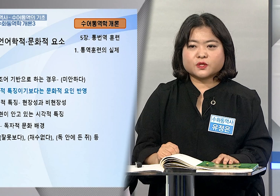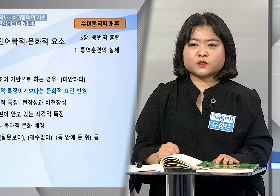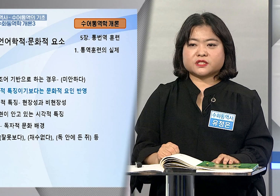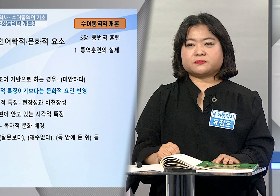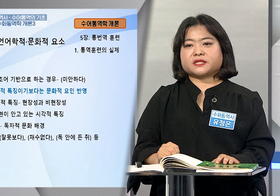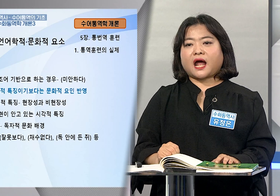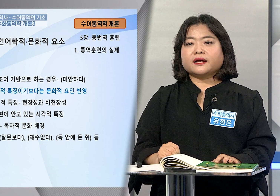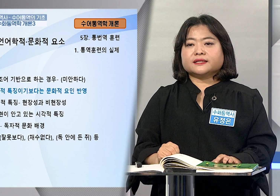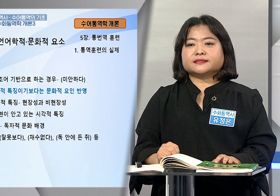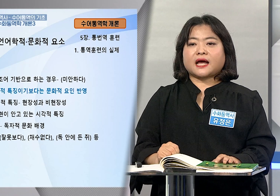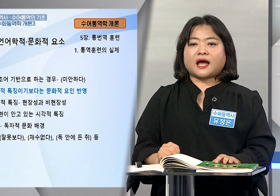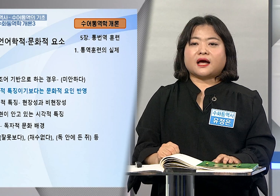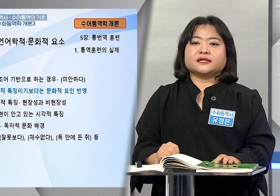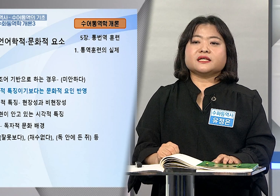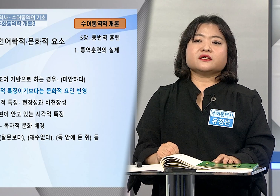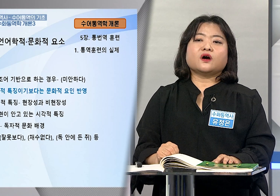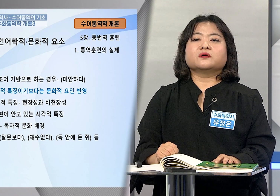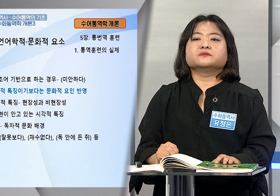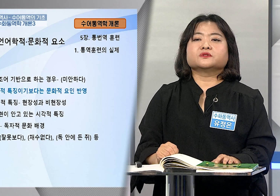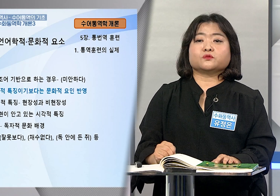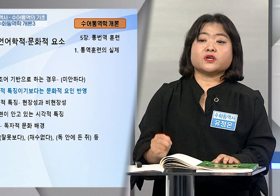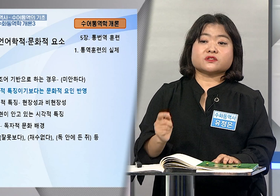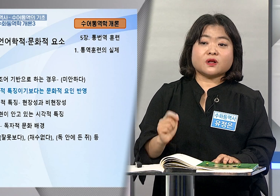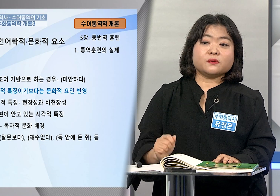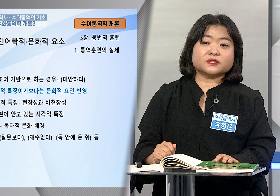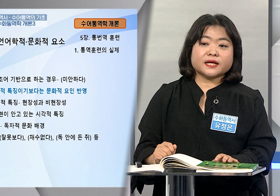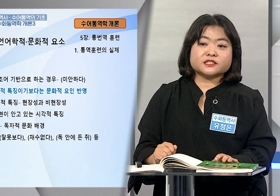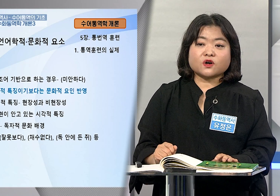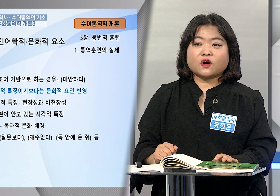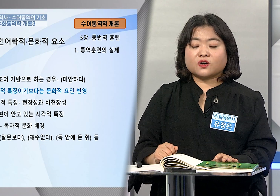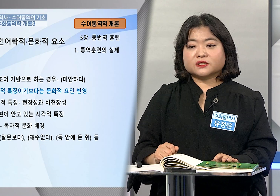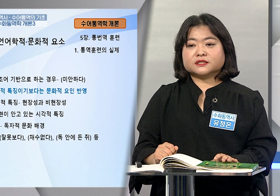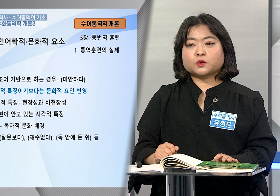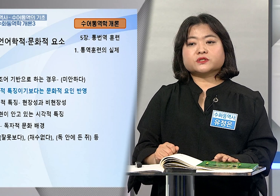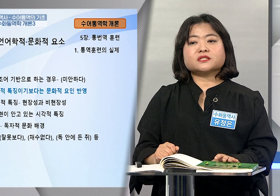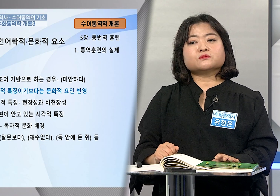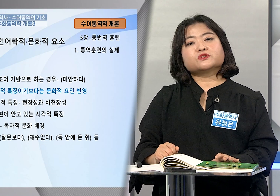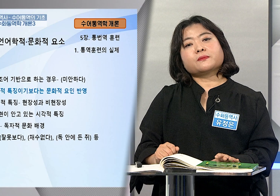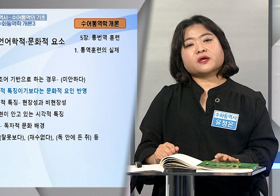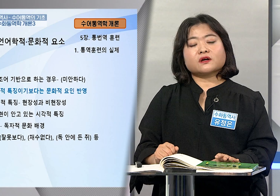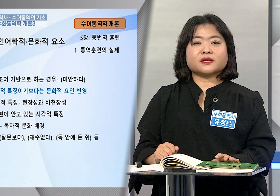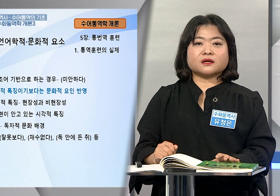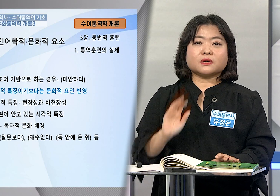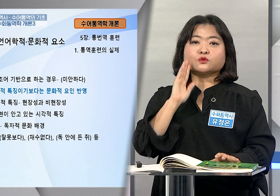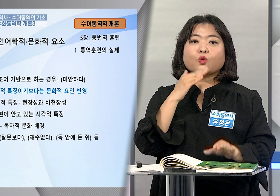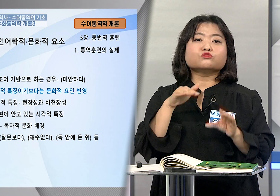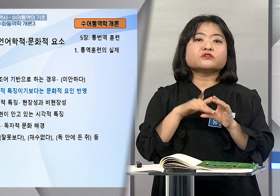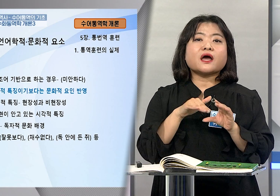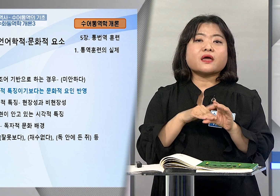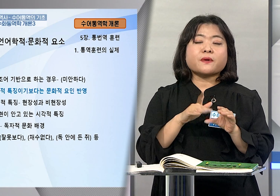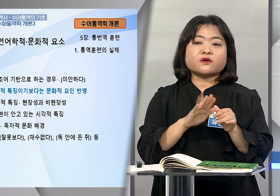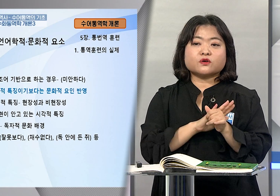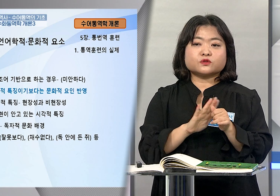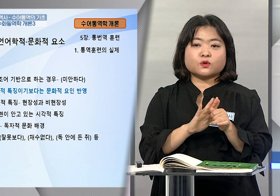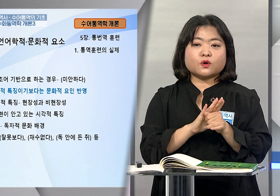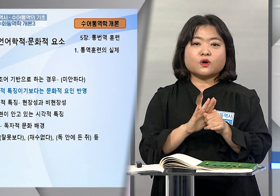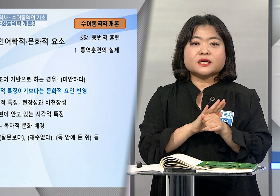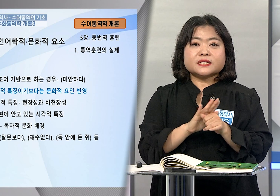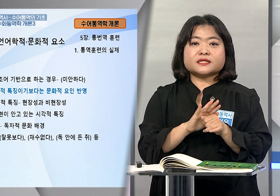수 있습니다. 자, 이디엄 위에서 설명을 했죠. 그 독자적 문화 배경이라는 말, 농문화의 배경으로